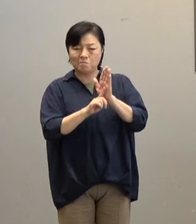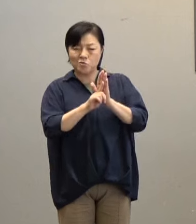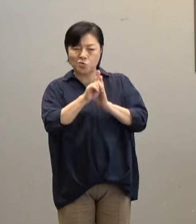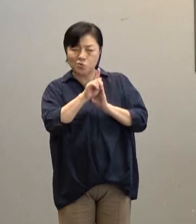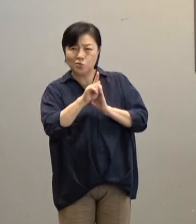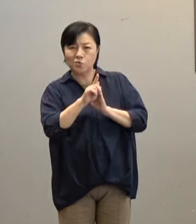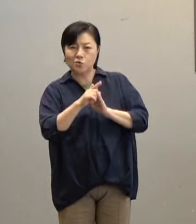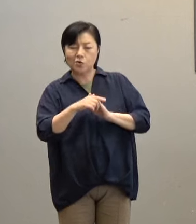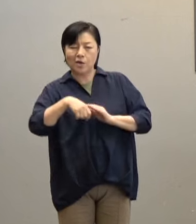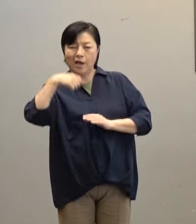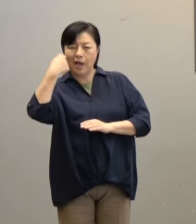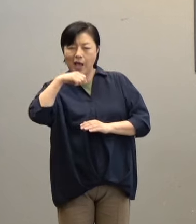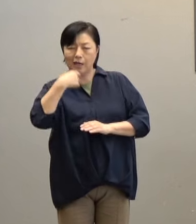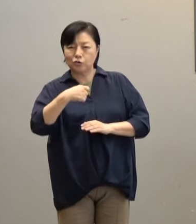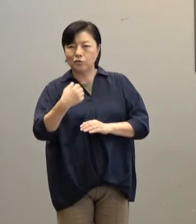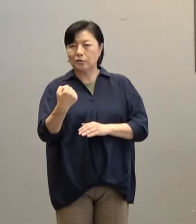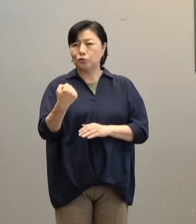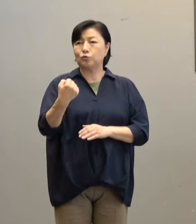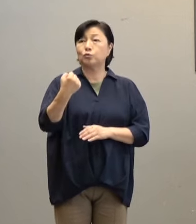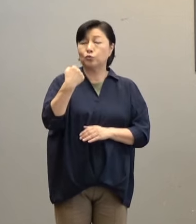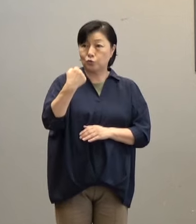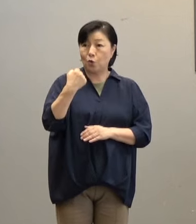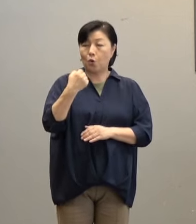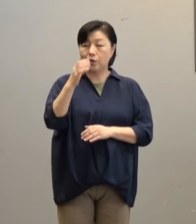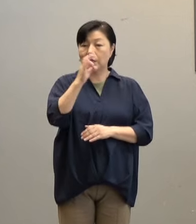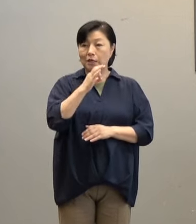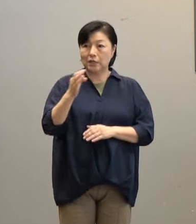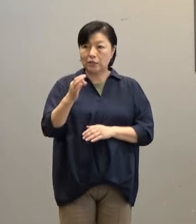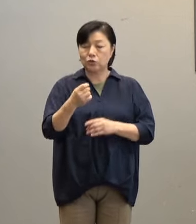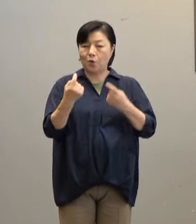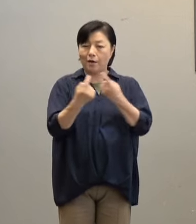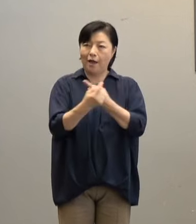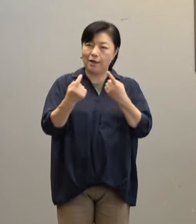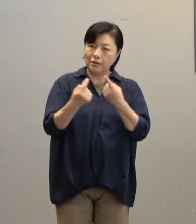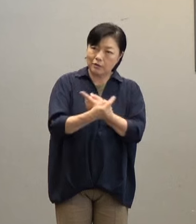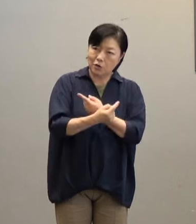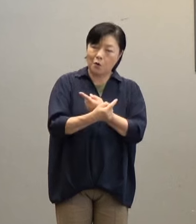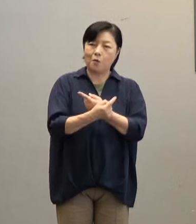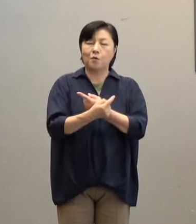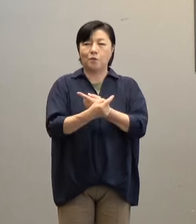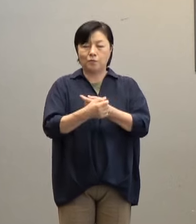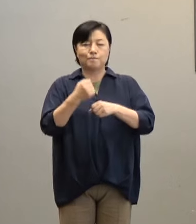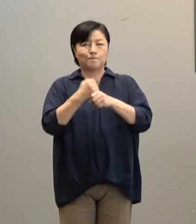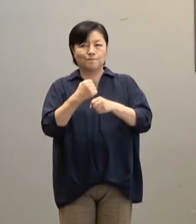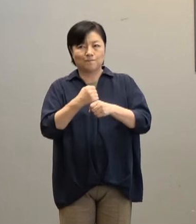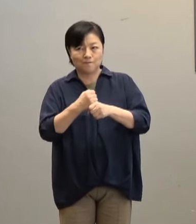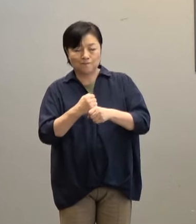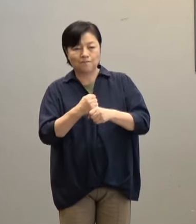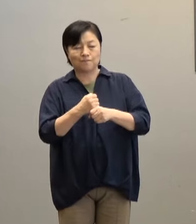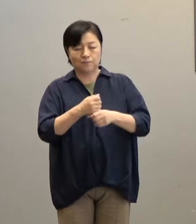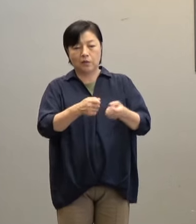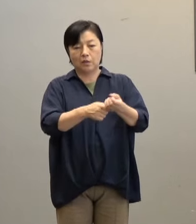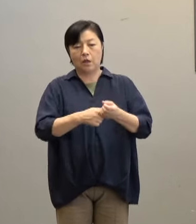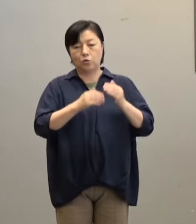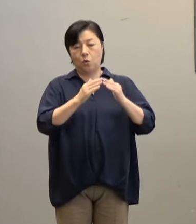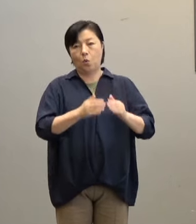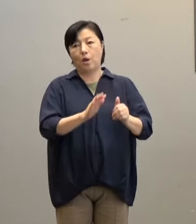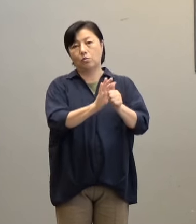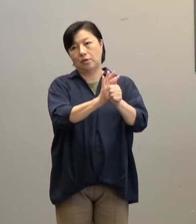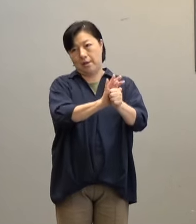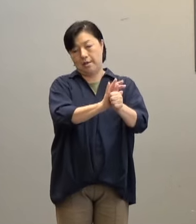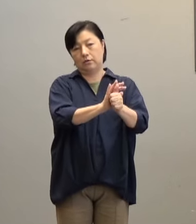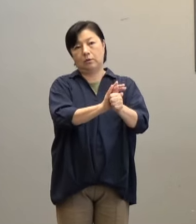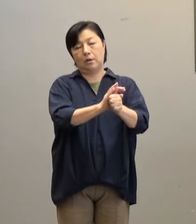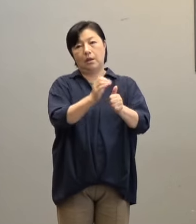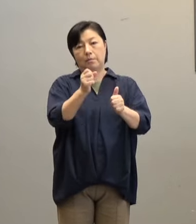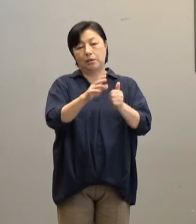品種等々の開発や改良、こういうものを行ってですね、農家の皆さん方を支えていくということと、それからそれ以外